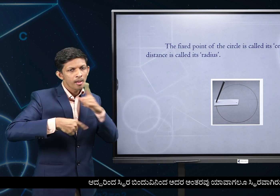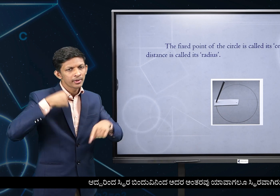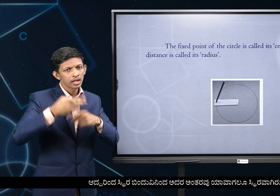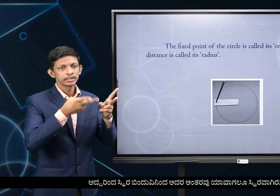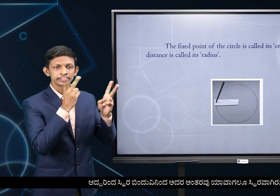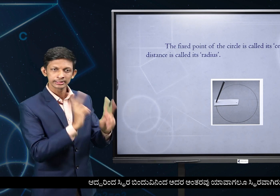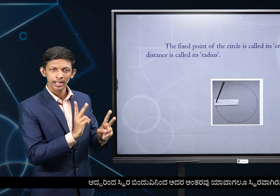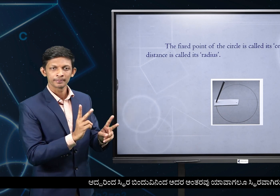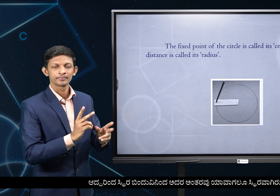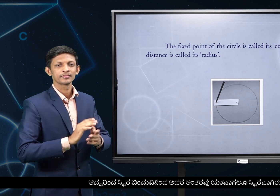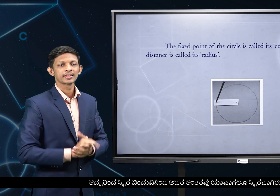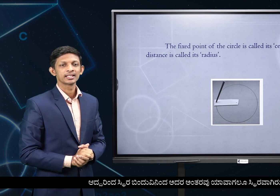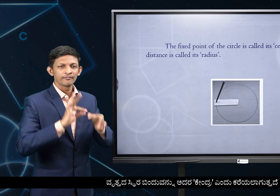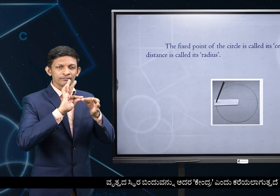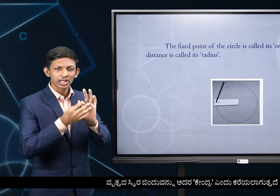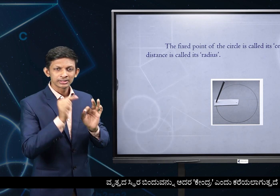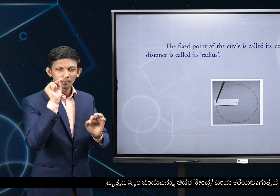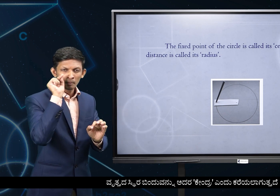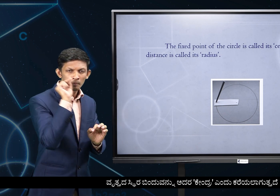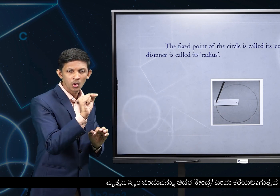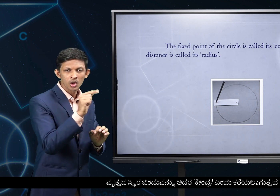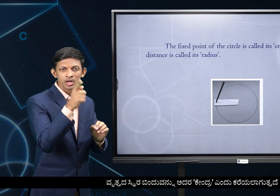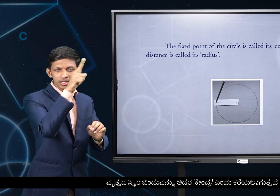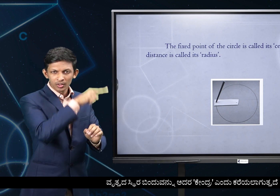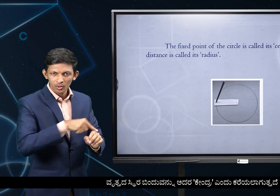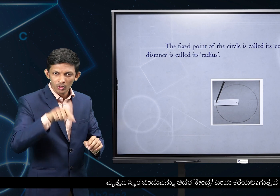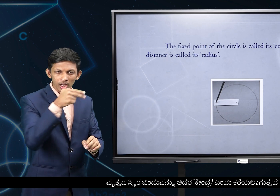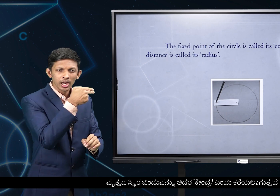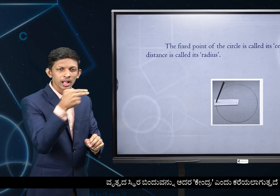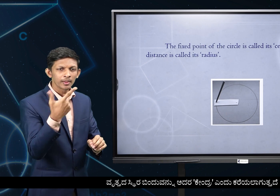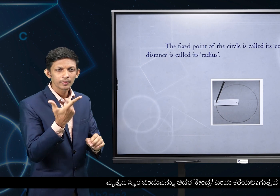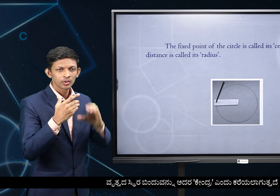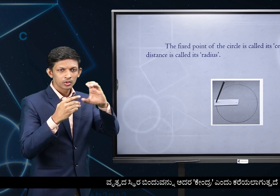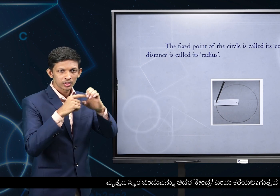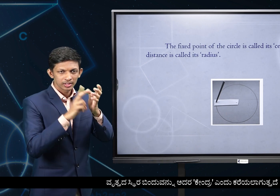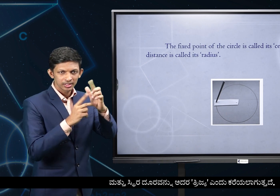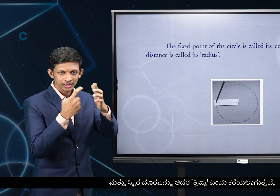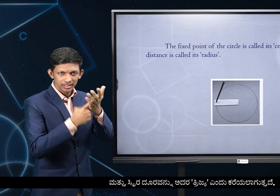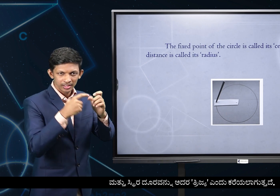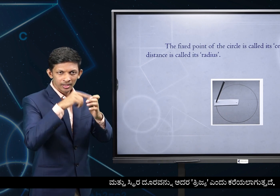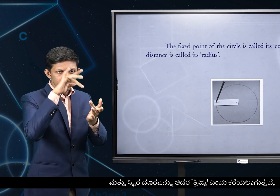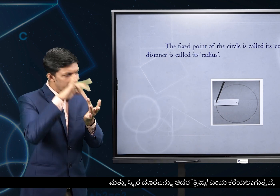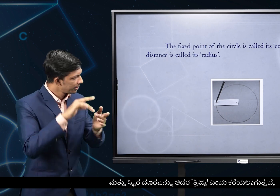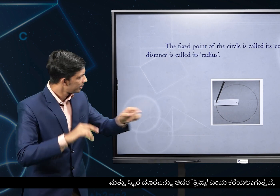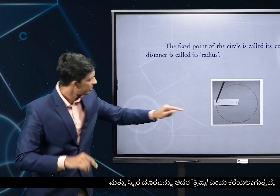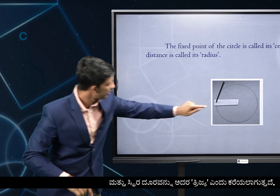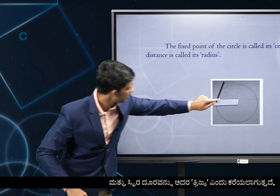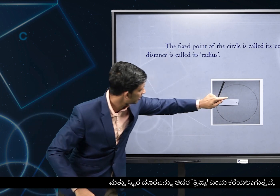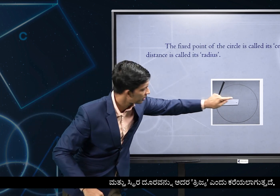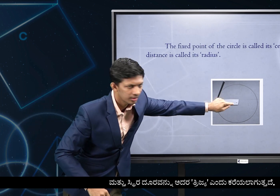ಯಾವಾಗಲೂ ಸ್ಥಿರವಾಗಿರುತ್ತದೆ. ವೃತ್ತದ ಸ್ಥಿರ ಬಿಂದುವನ್ನು ಅದರ ಕೇಂದ್ರ ಎಂದು ಕರೆಯಲಾಗುತ್ತದೆ ಮತ್ತು ಸ್ಥಿರ ದೂರವನ್ನು ಅದರ ತ್ರಿಜ್ಯ